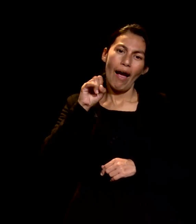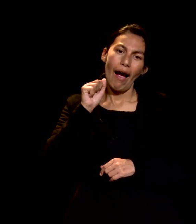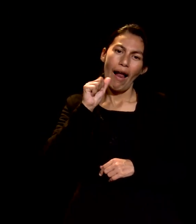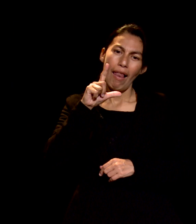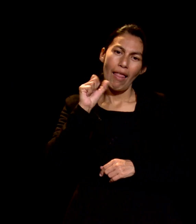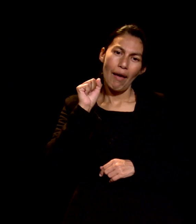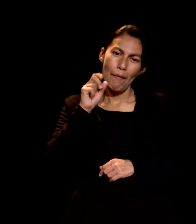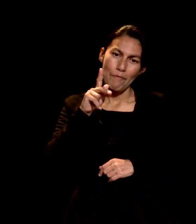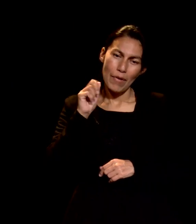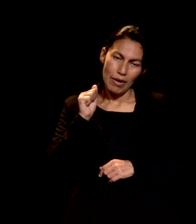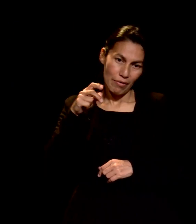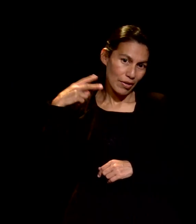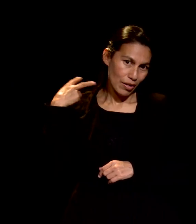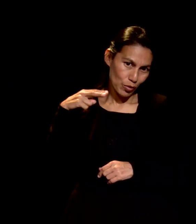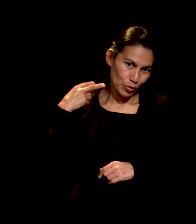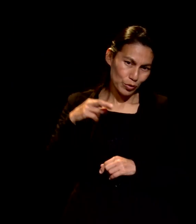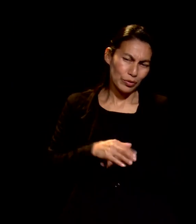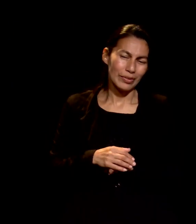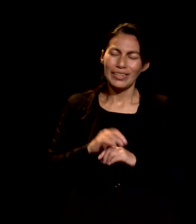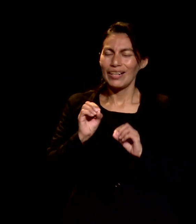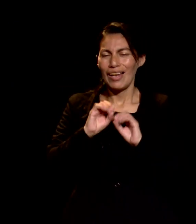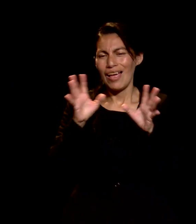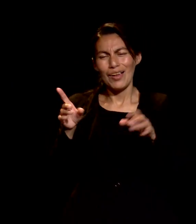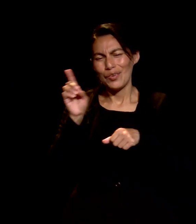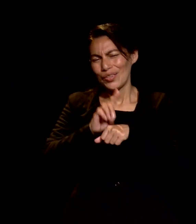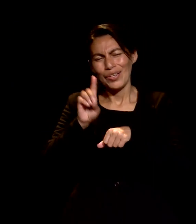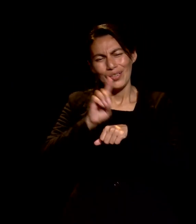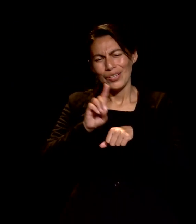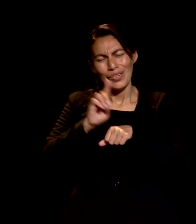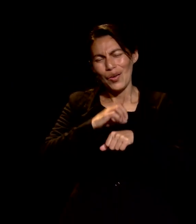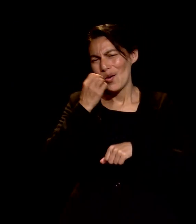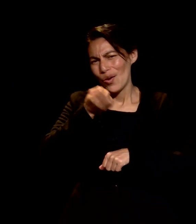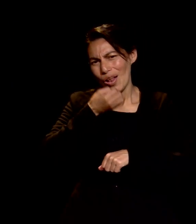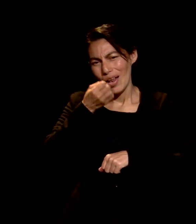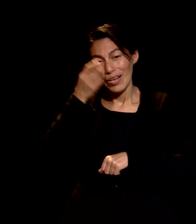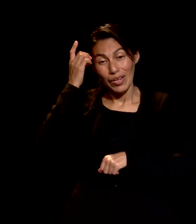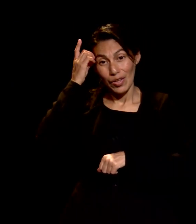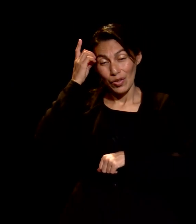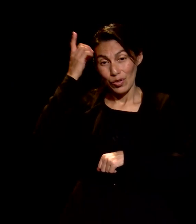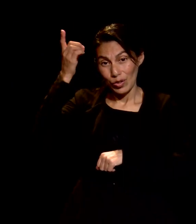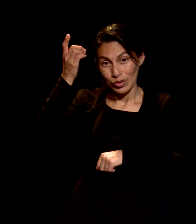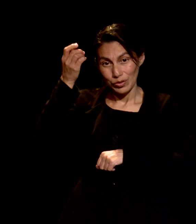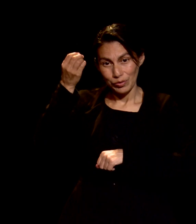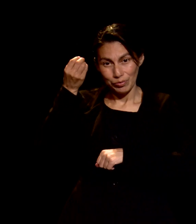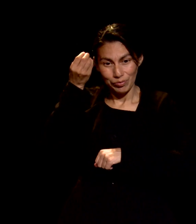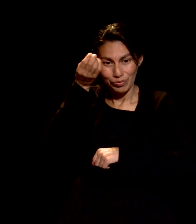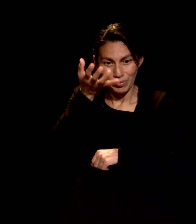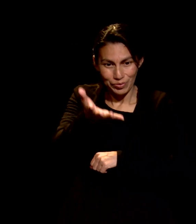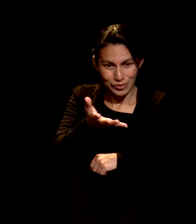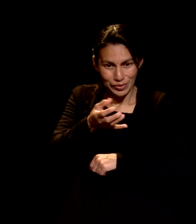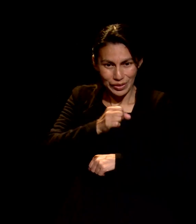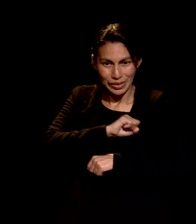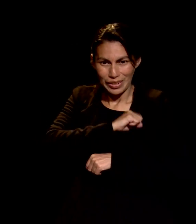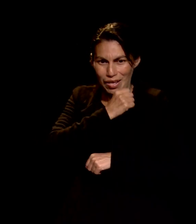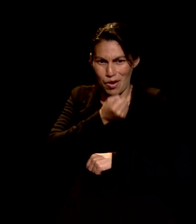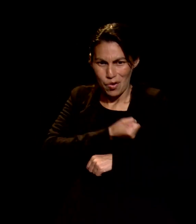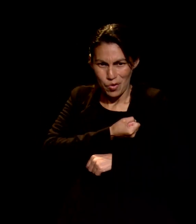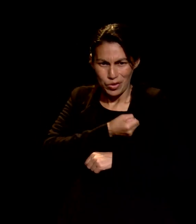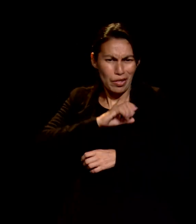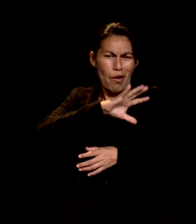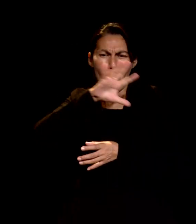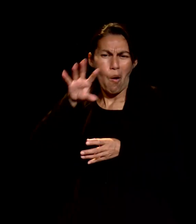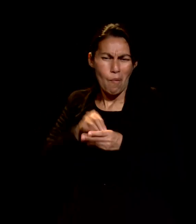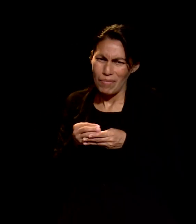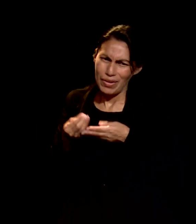Vamos a estar orando por ti todos los días Y vamos a pedirle a Dios Que te dé no solo salud física Sino